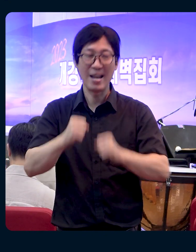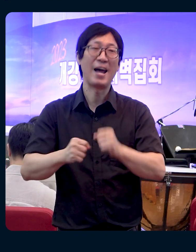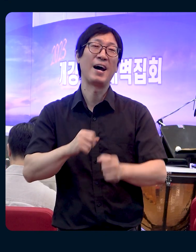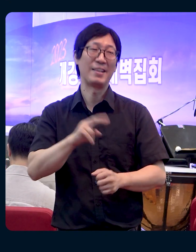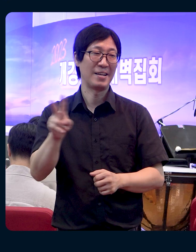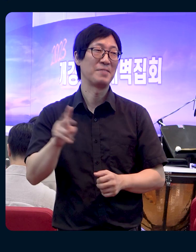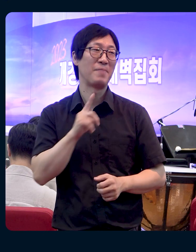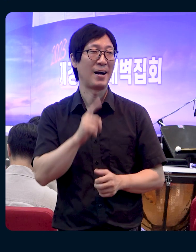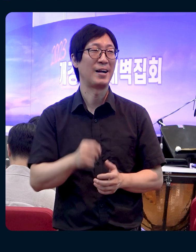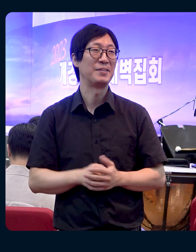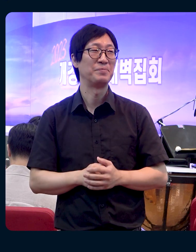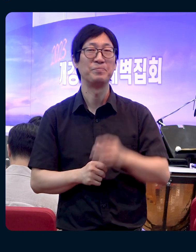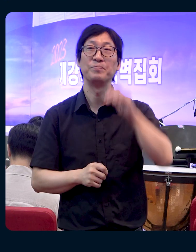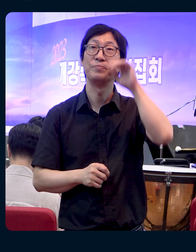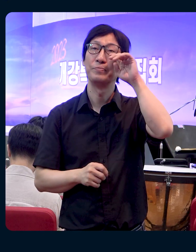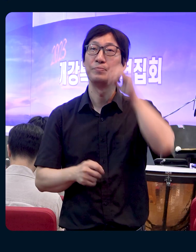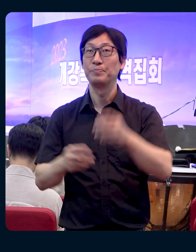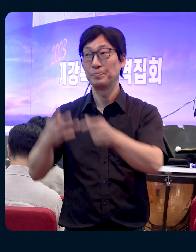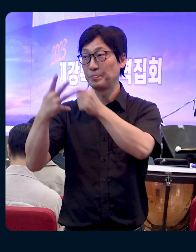세 번째,